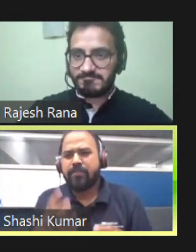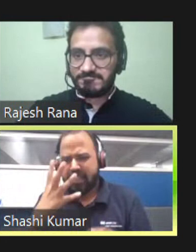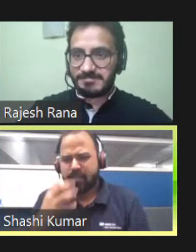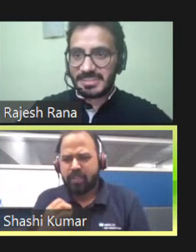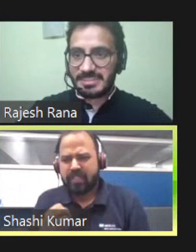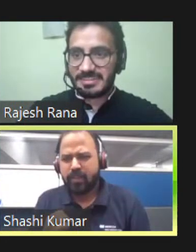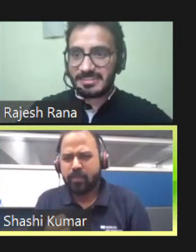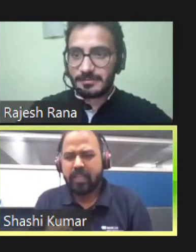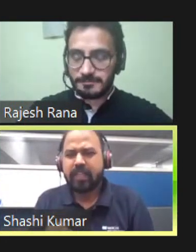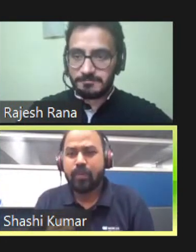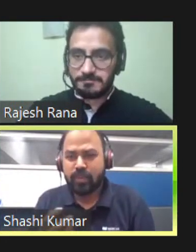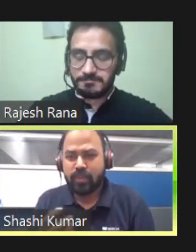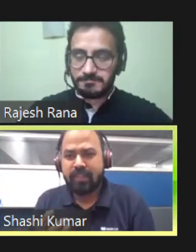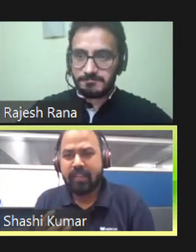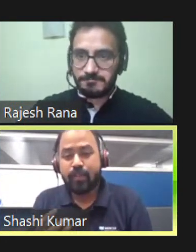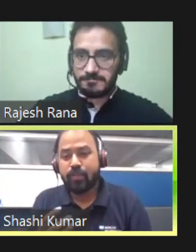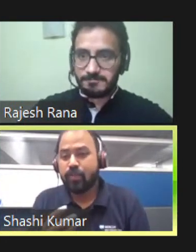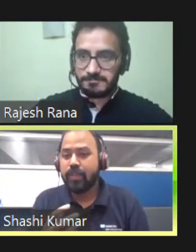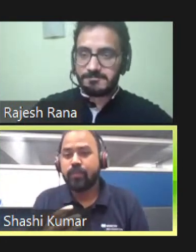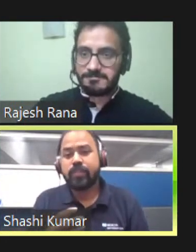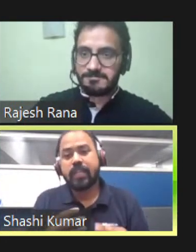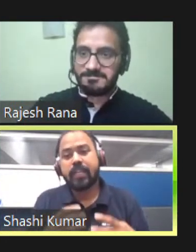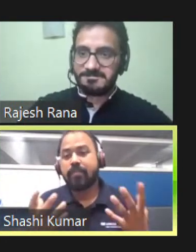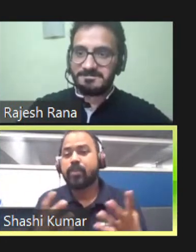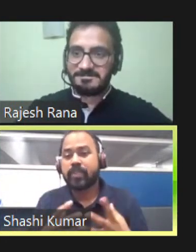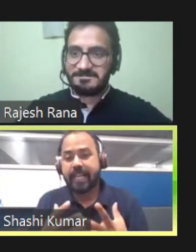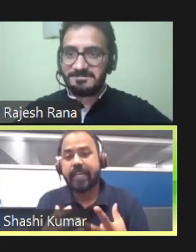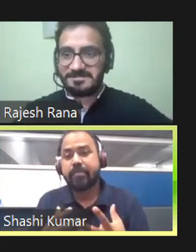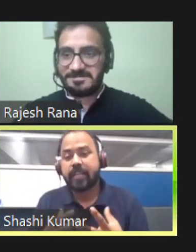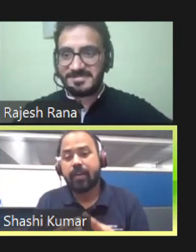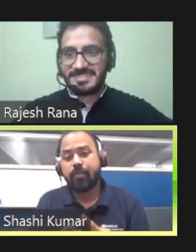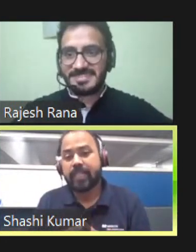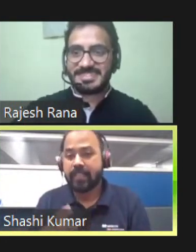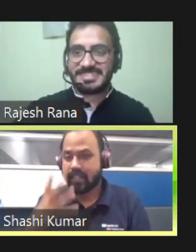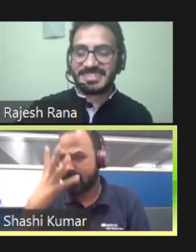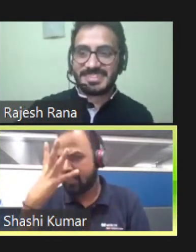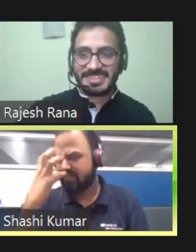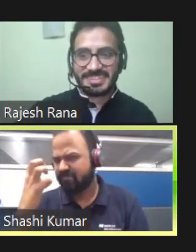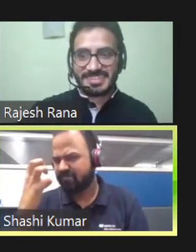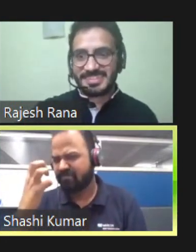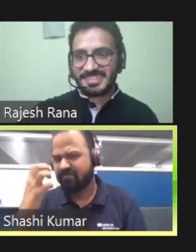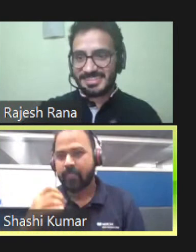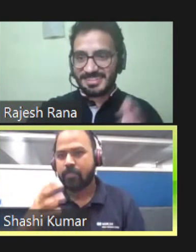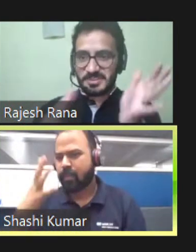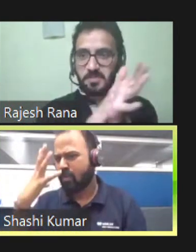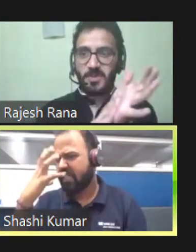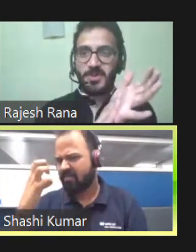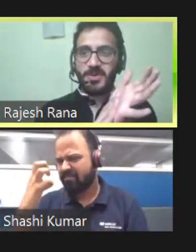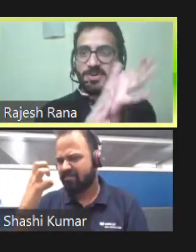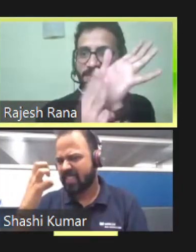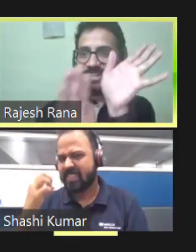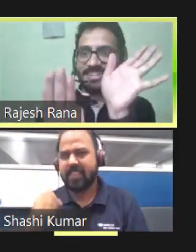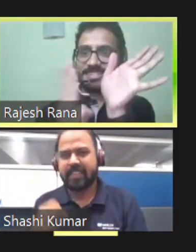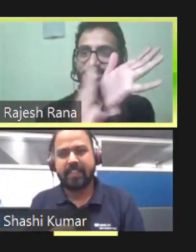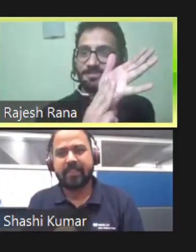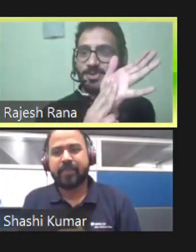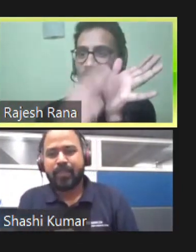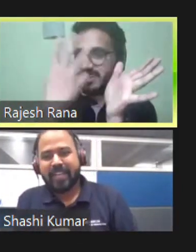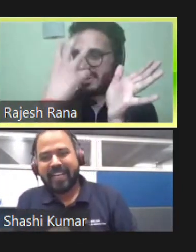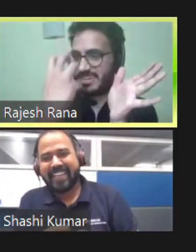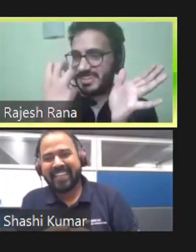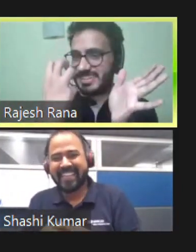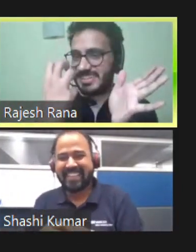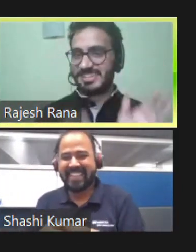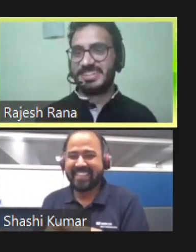करके फेस थोड़ा सा यू बना के गुस्से वाला। तो उन्होंने उनका नाम जो साइन नेम रखा वो ऐसे ही रखा, तो हमेशा ऐसे